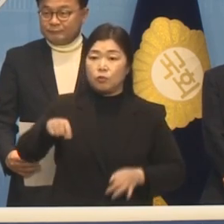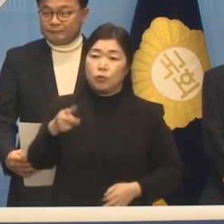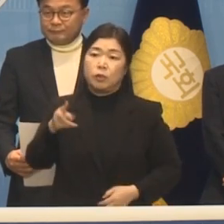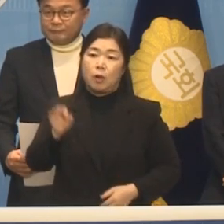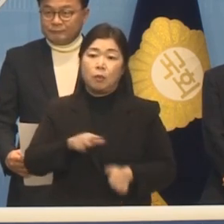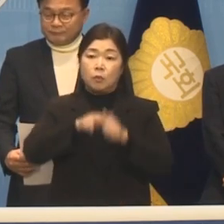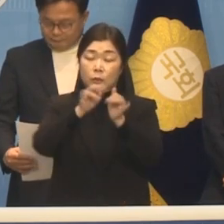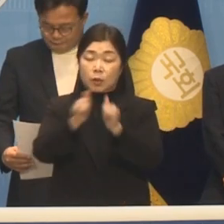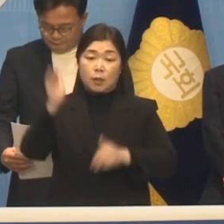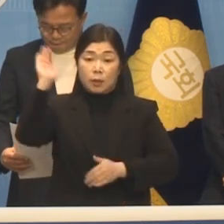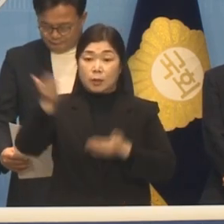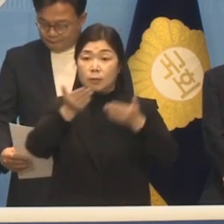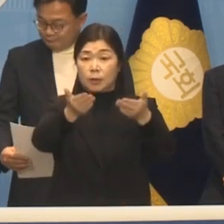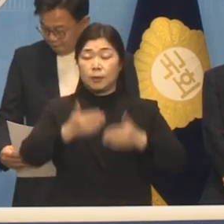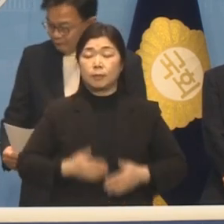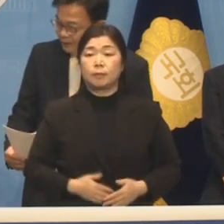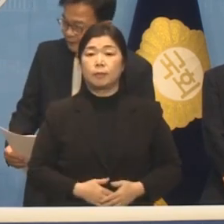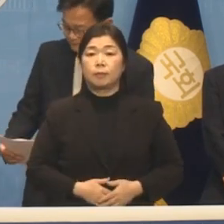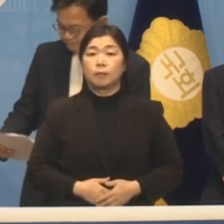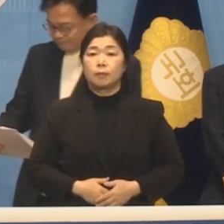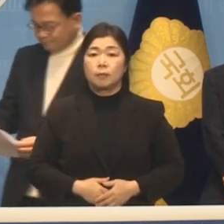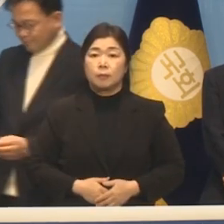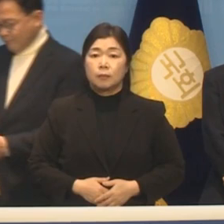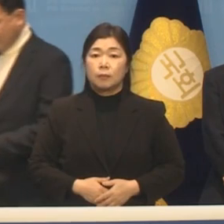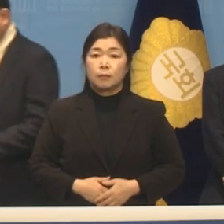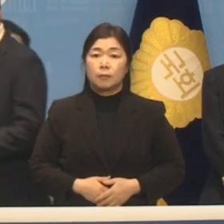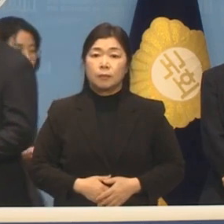후보님의 말씀을 듣도록 하겠습니다.